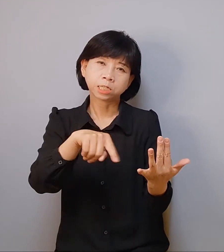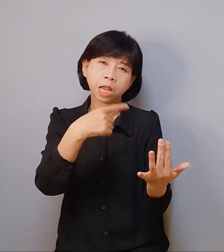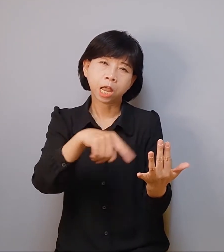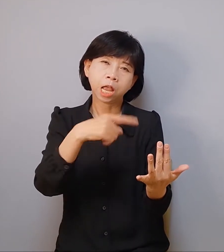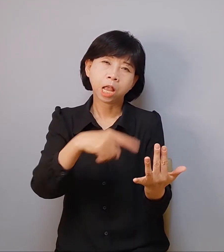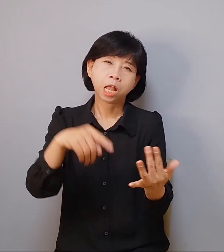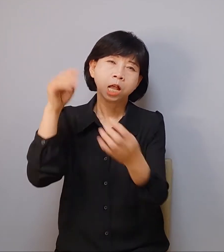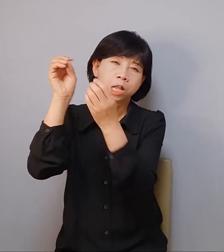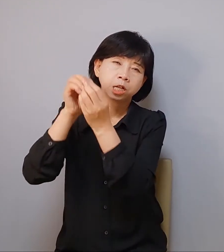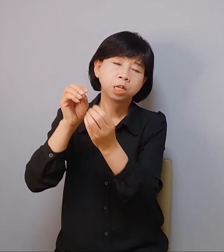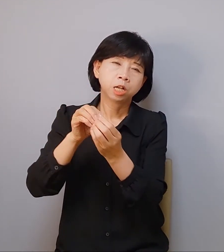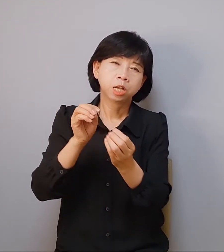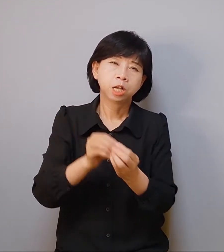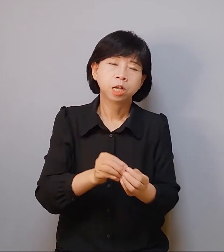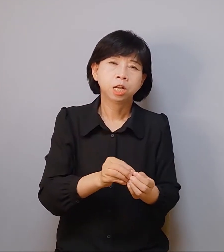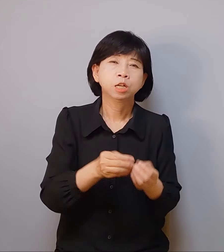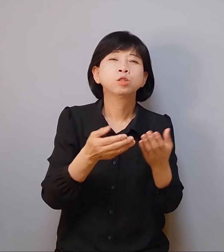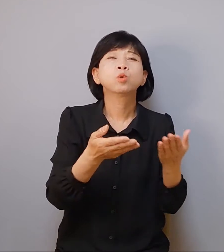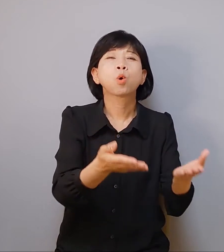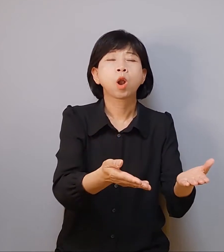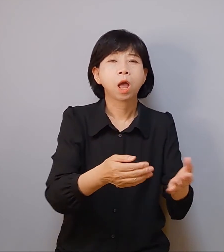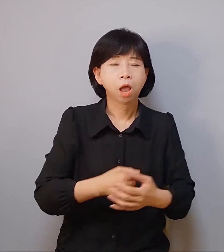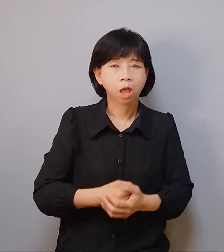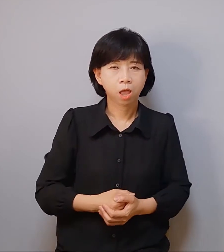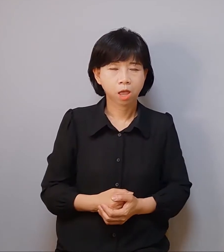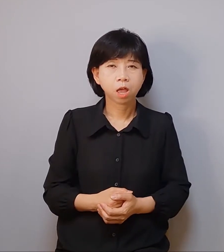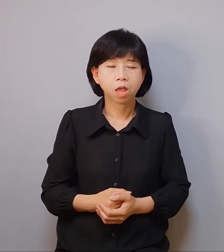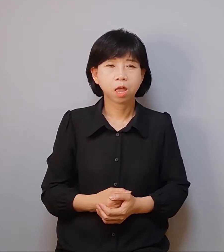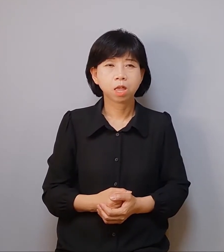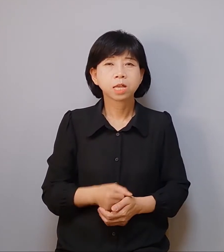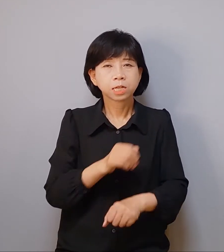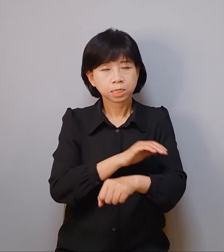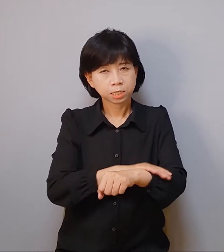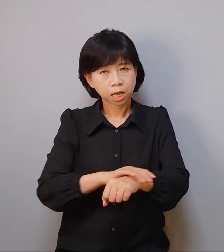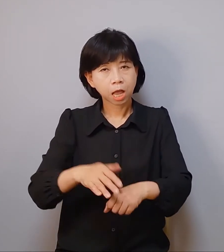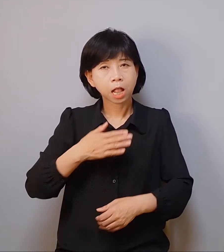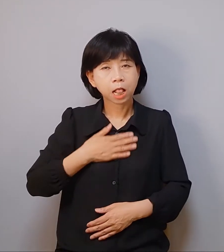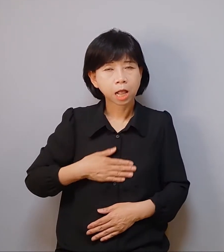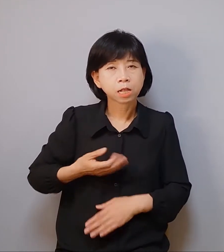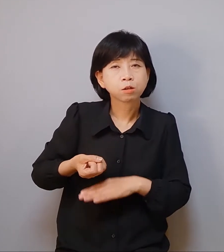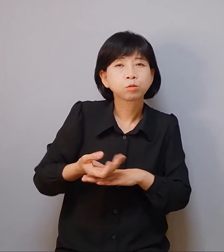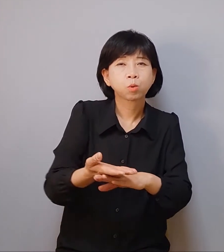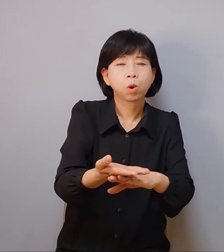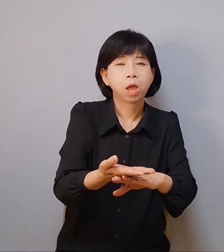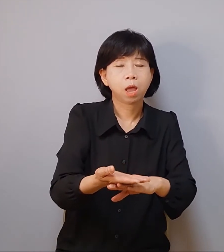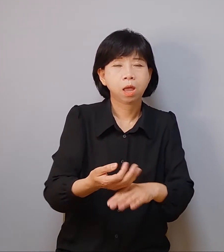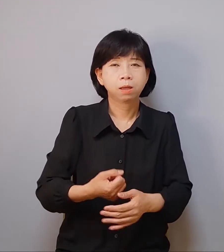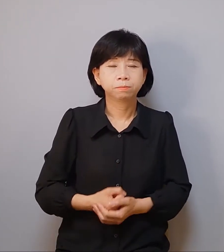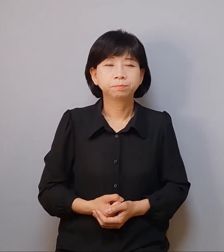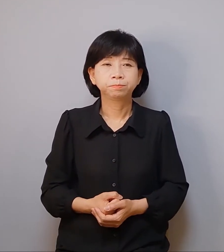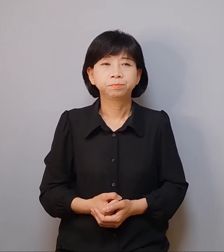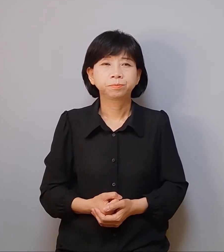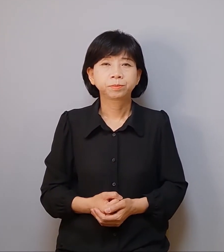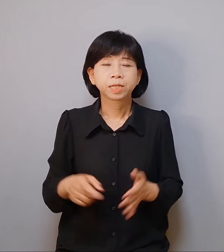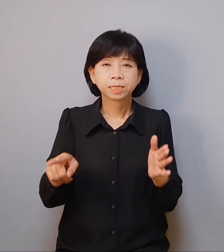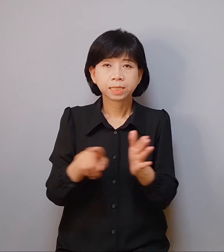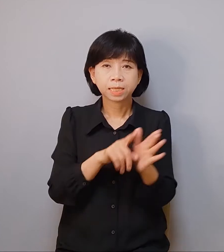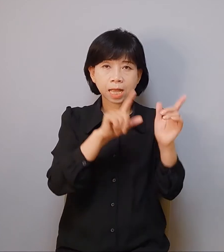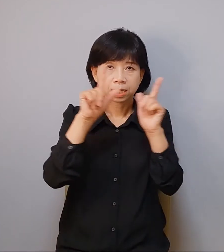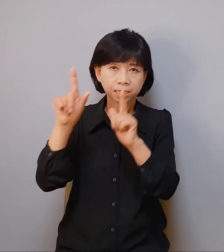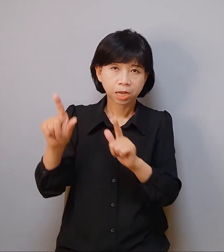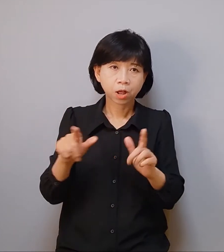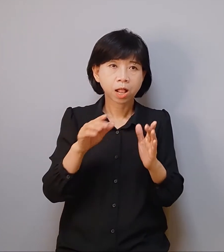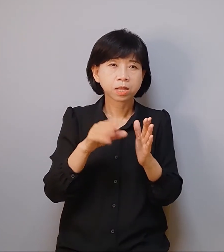잘 선포해라, 잘 알려줘라, 이런 의미도 담고 있다는 겁니다. 여러분, 신앙으로 살아도요, 누군들